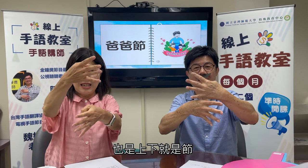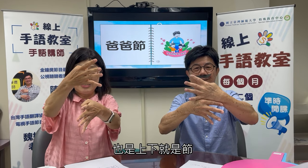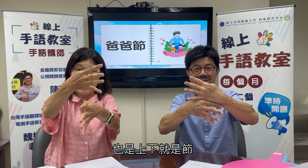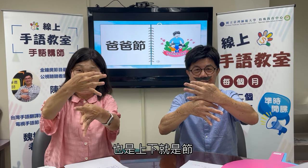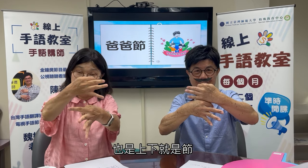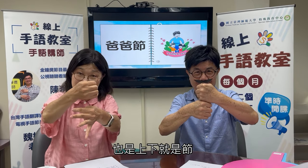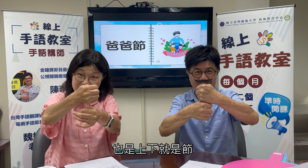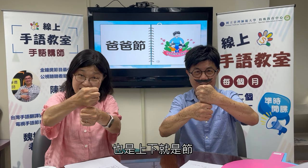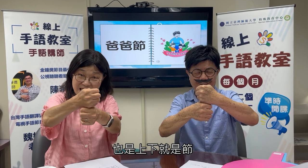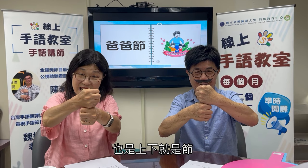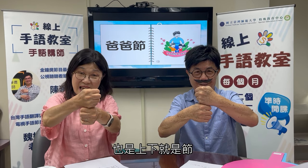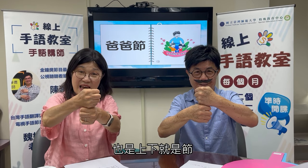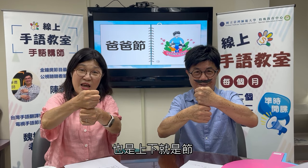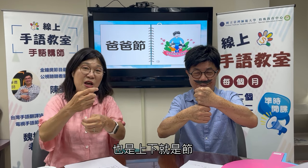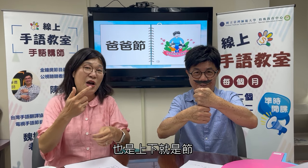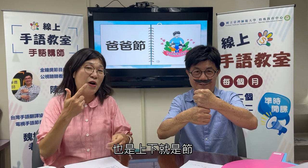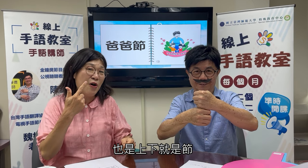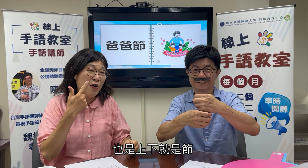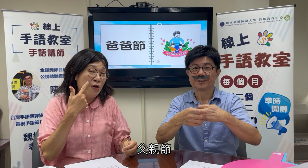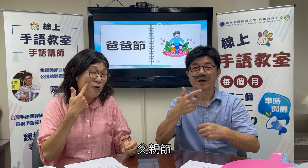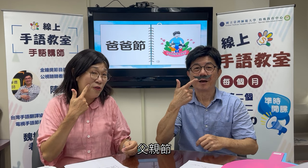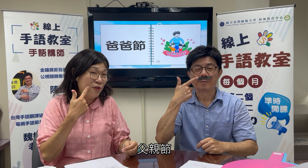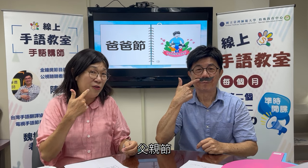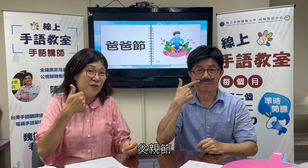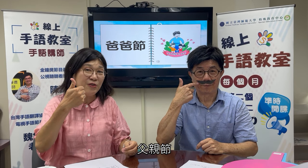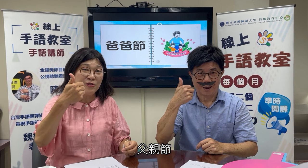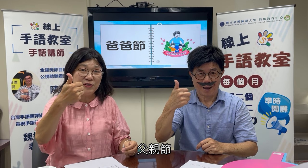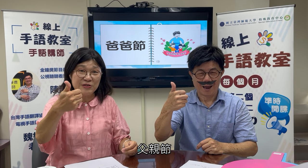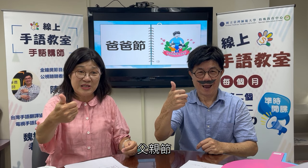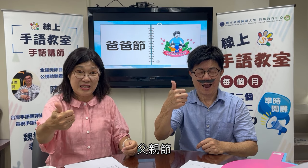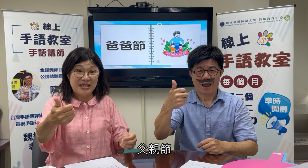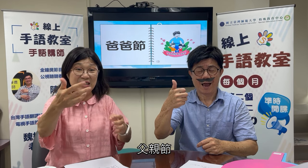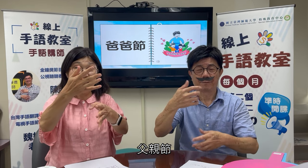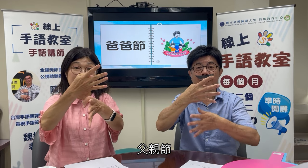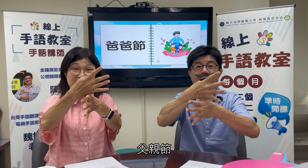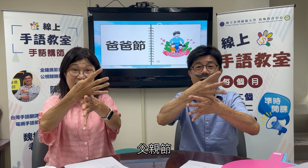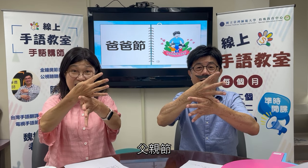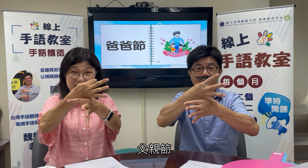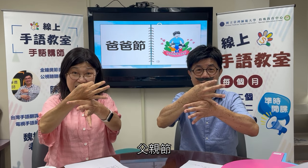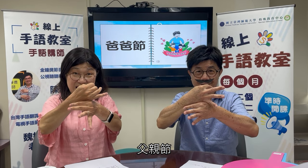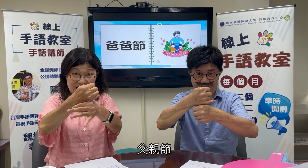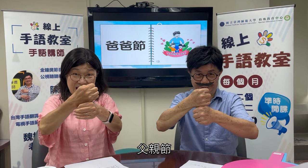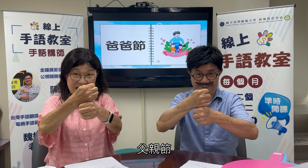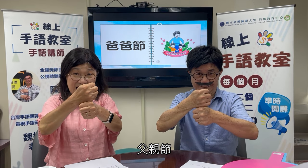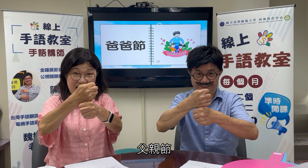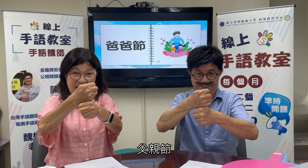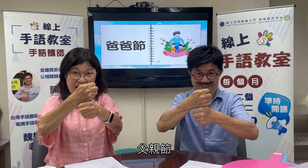下，就是节。父亲节，